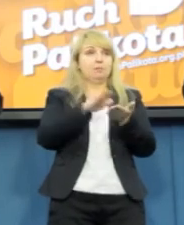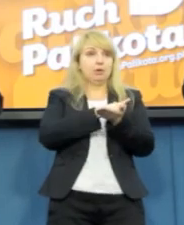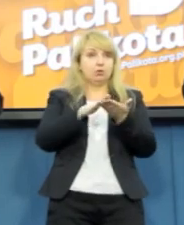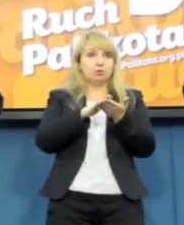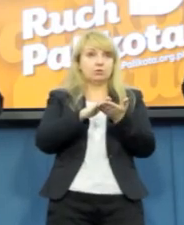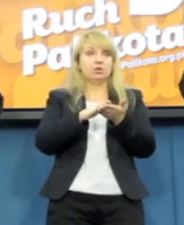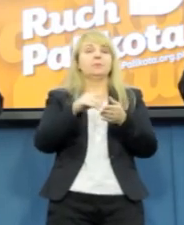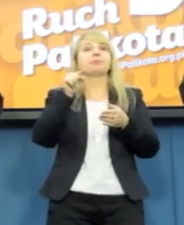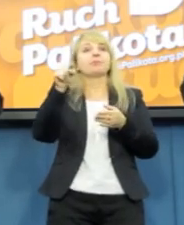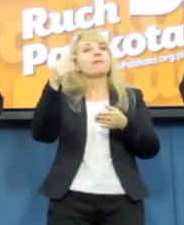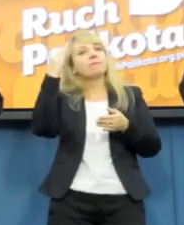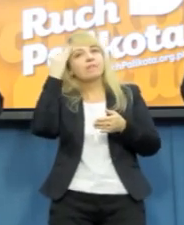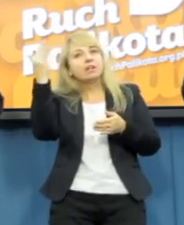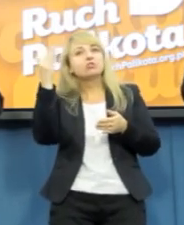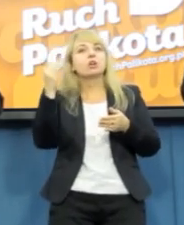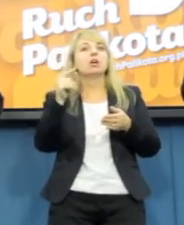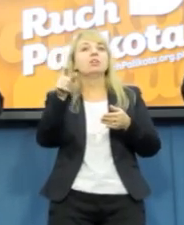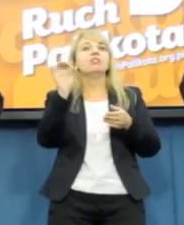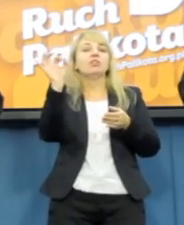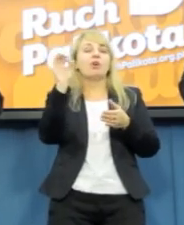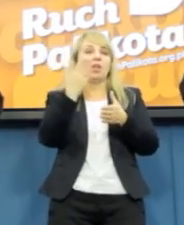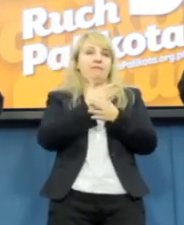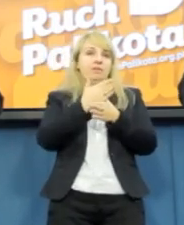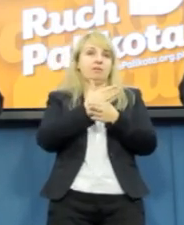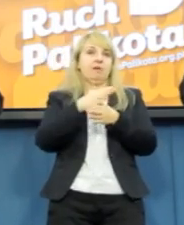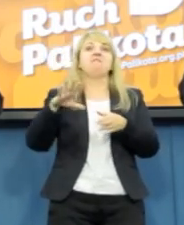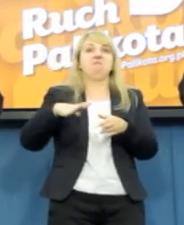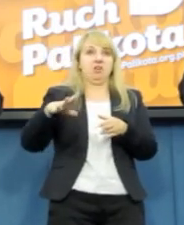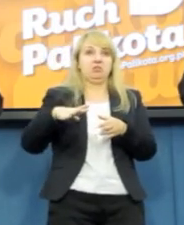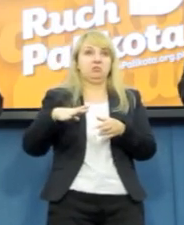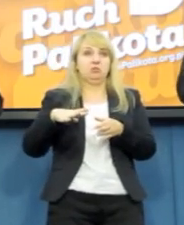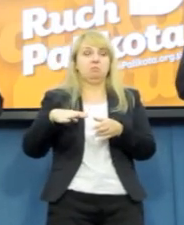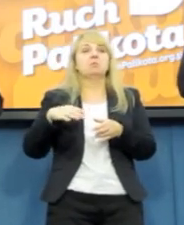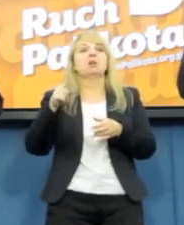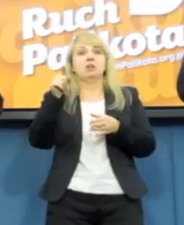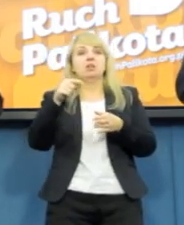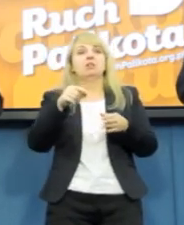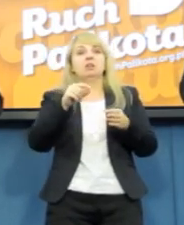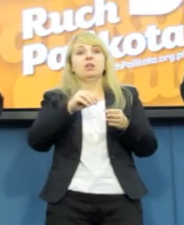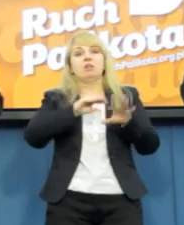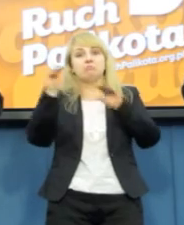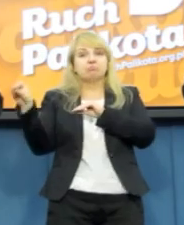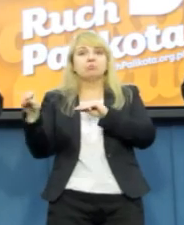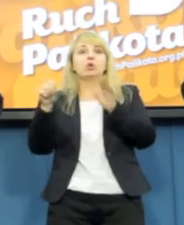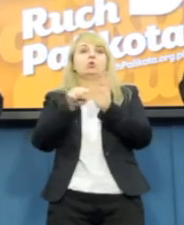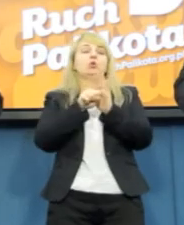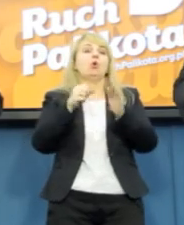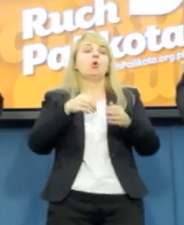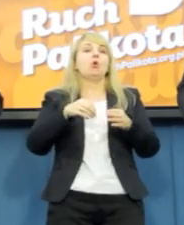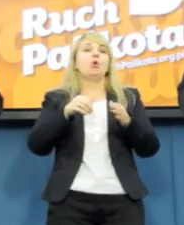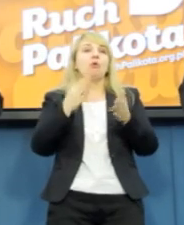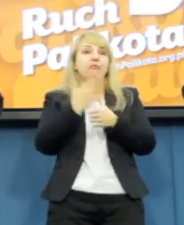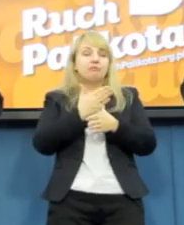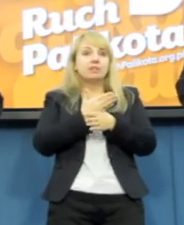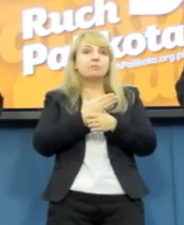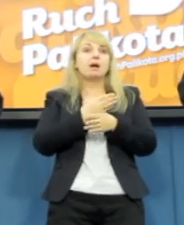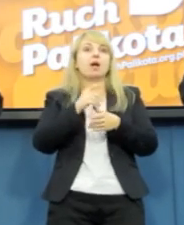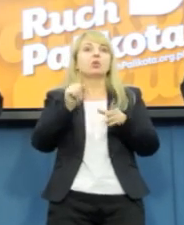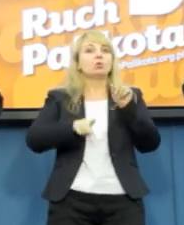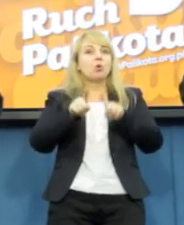jako biznesmen, możesz dalej prowadzić działalność gospodarczą na takich zasadach jak wszyscy inni. Jeśli natomiast uznasz, że jednak ten pomysł nie ma sensu,